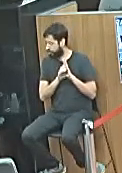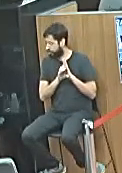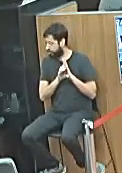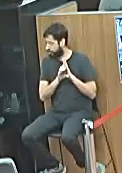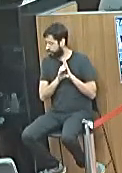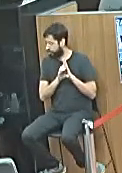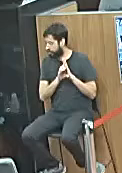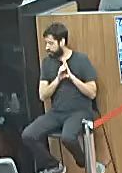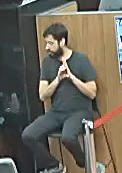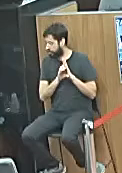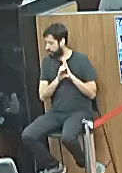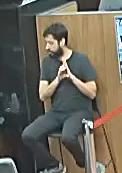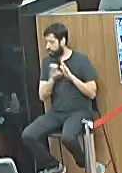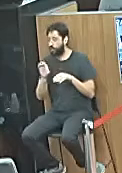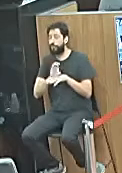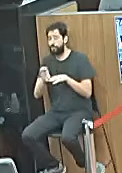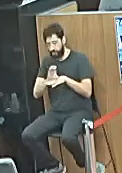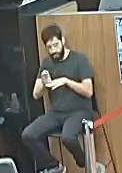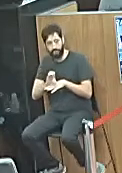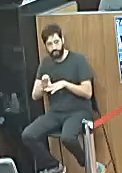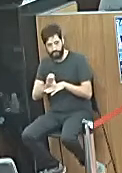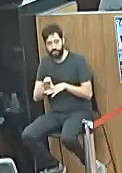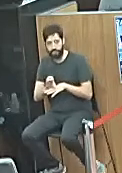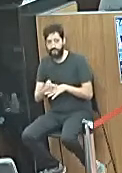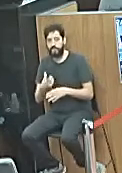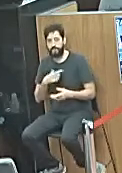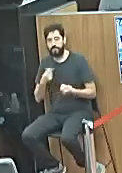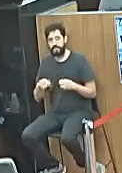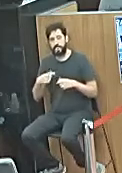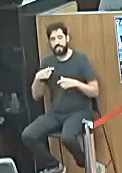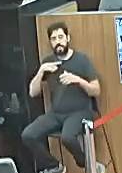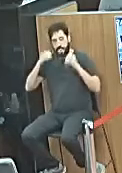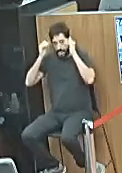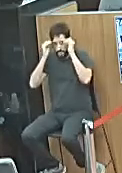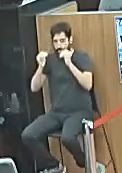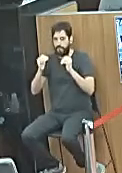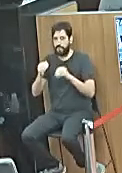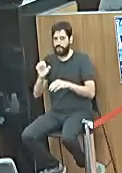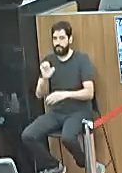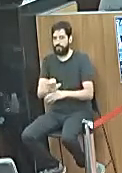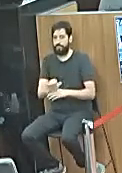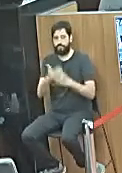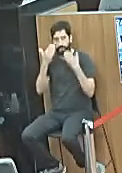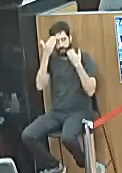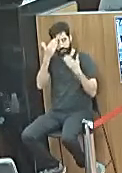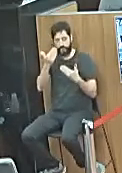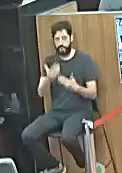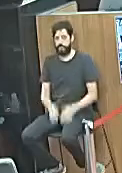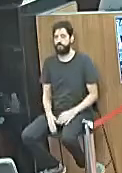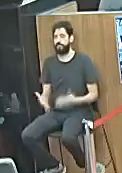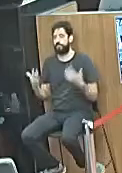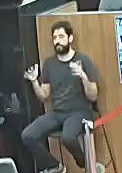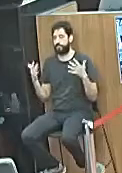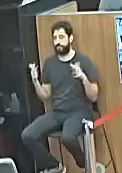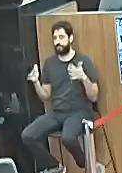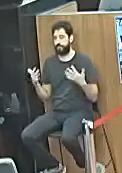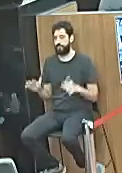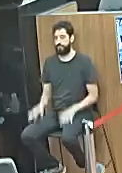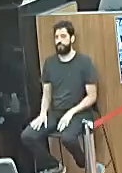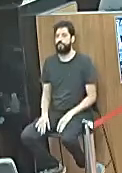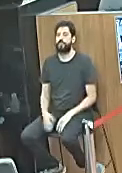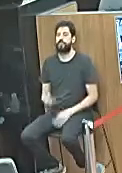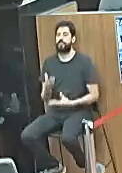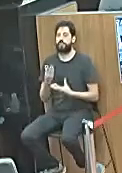os direitos fundamentais dos circenses seja respeitado no nosso estado obrigado muito obrigado